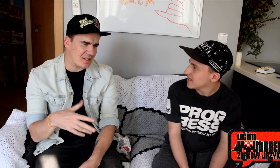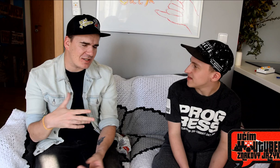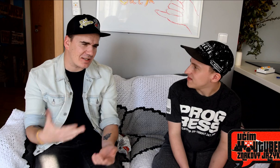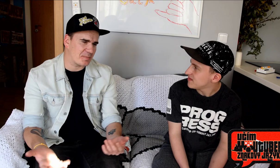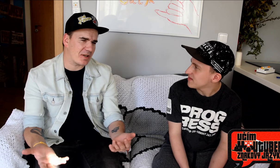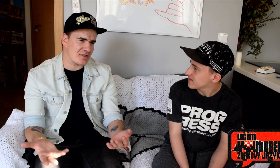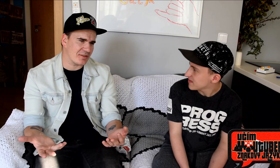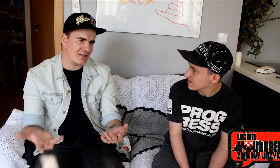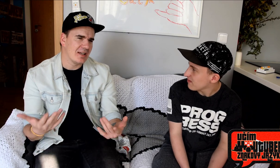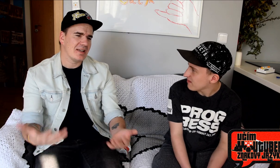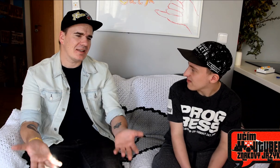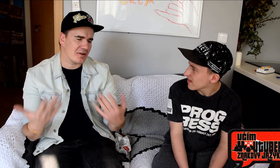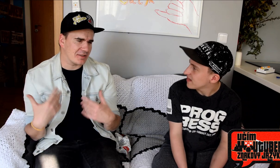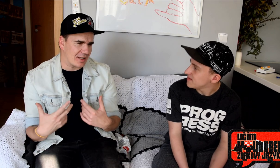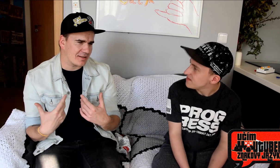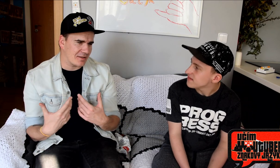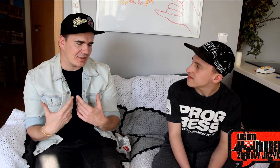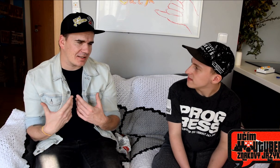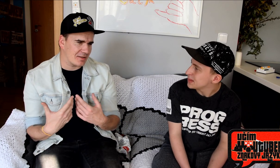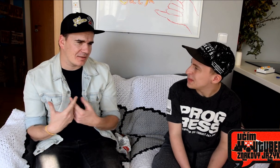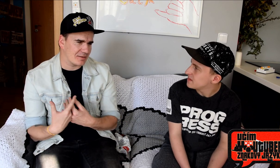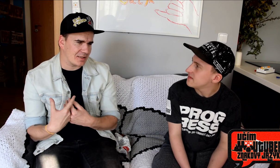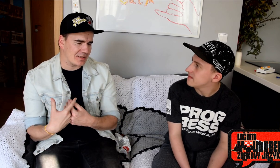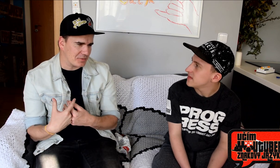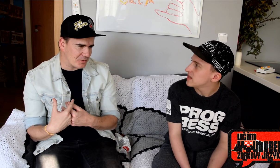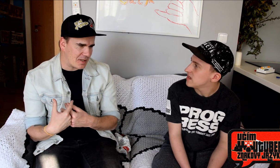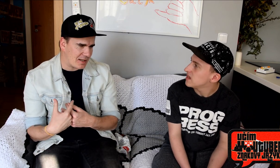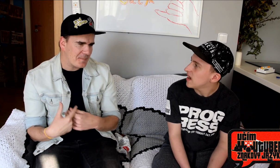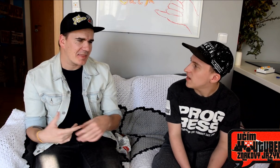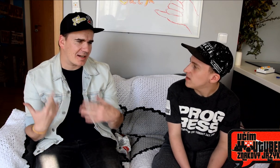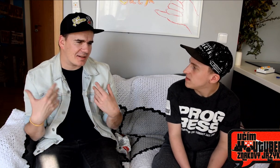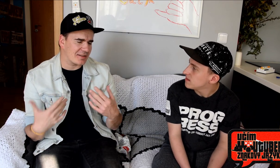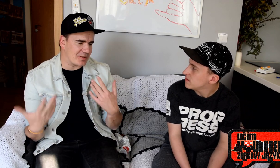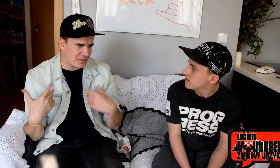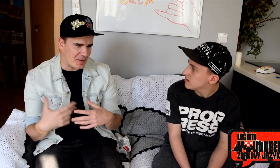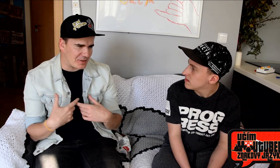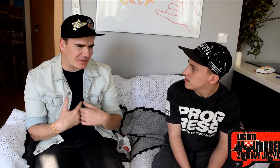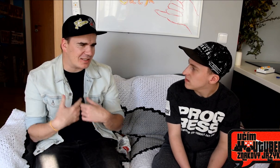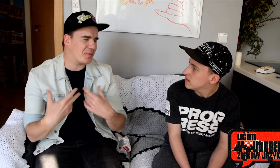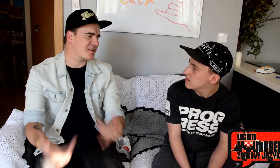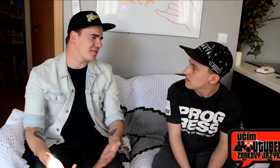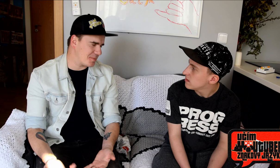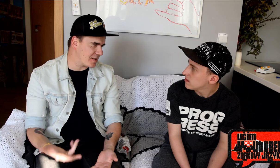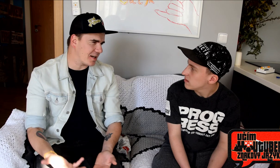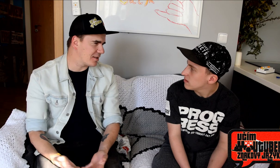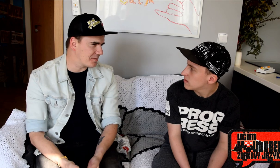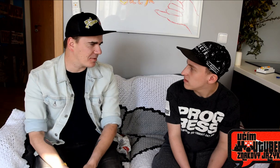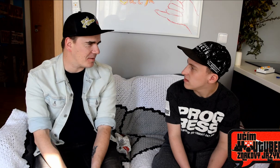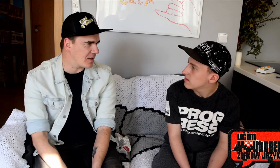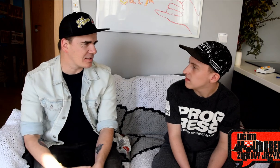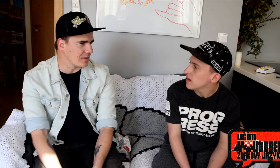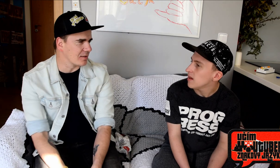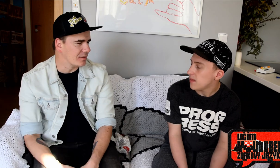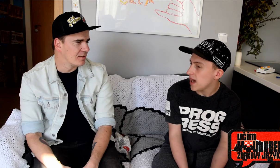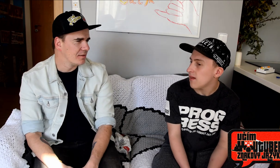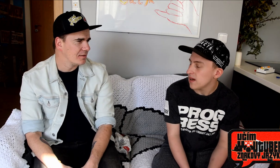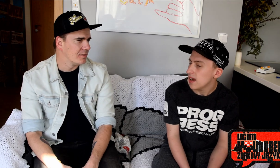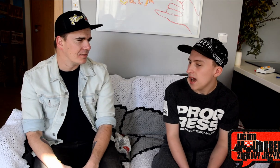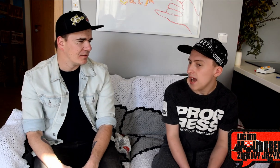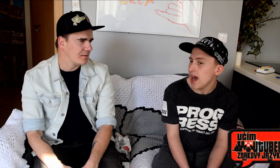když ta společnost je ochotná sledovat jako ty youtubery, ano, tak ten youtuber by to té společnosti měl nějakým způsobem vracet. No. Právě. A já